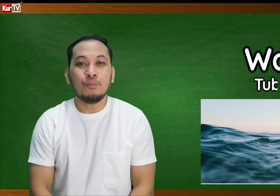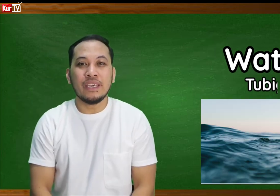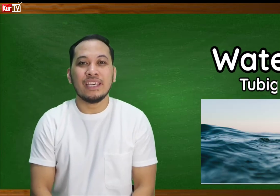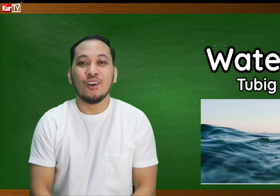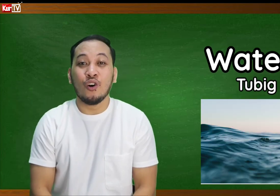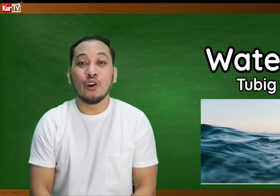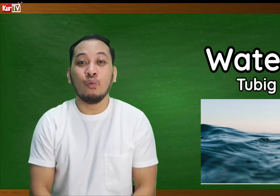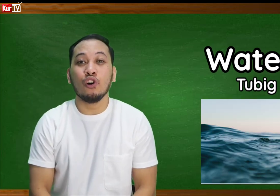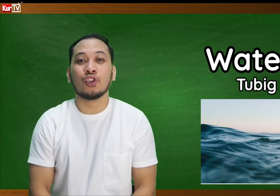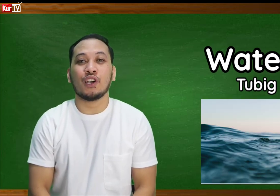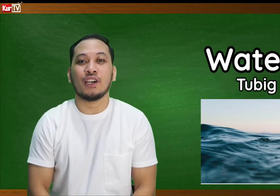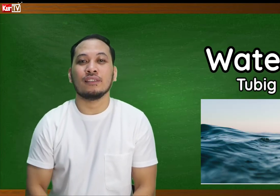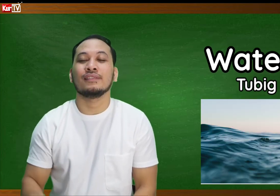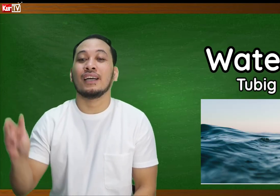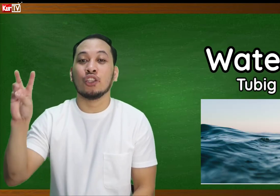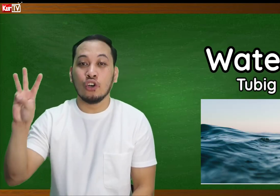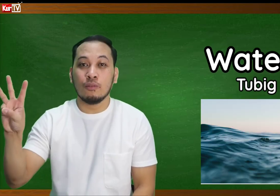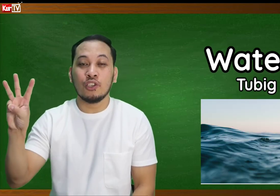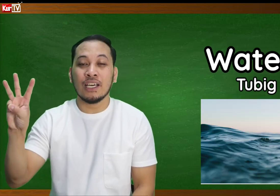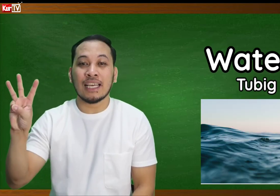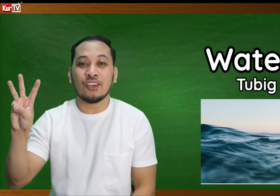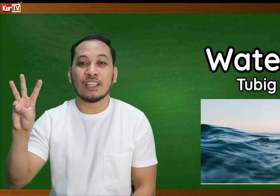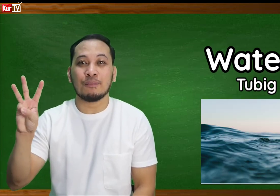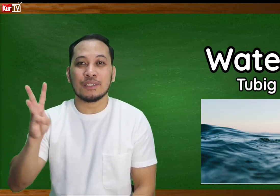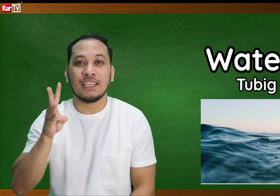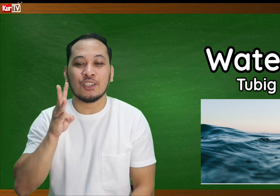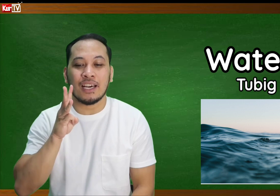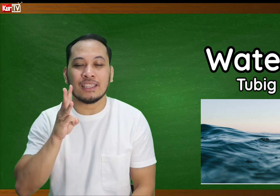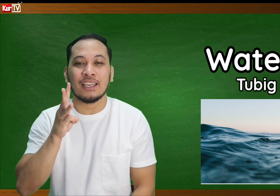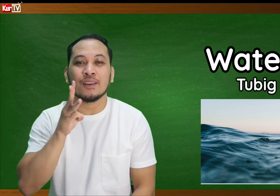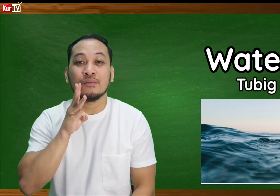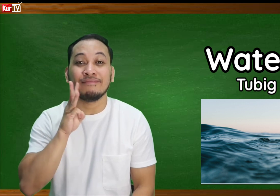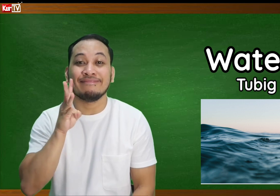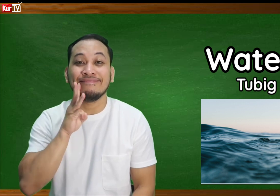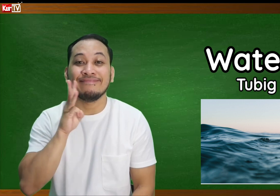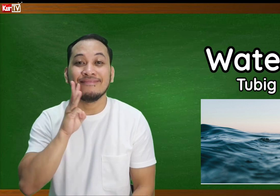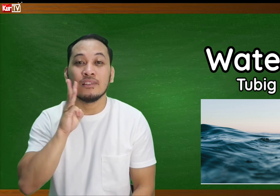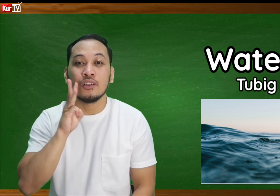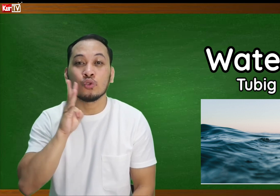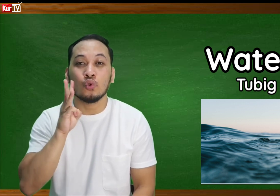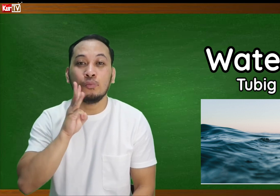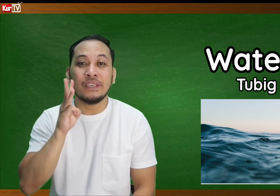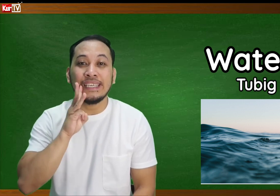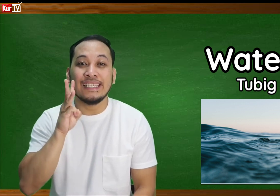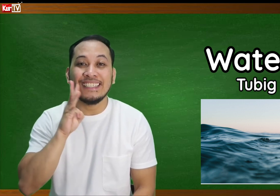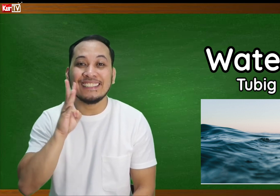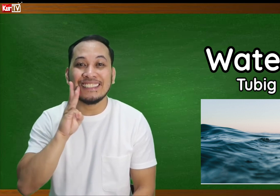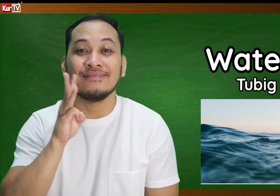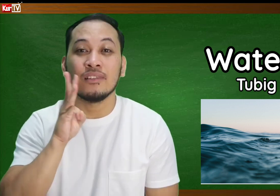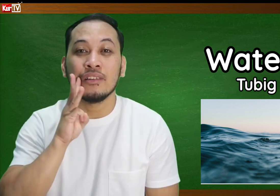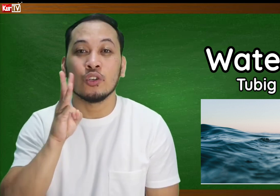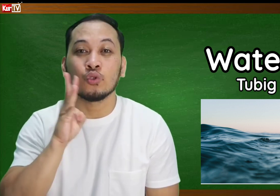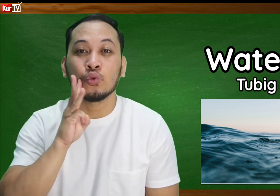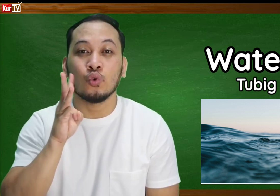Tubig or water. Naka-double lang tayo tapos ganito natin. Tubig.